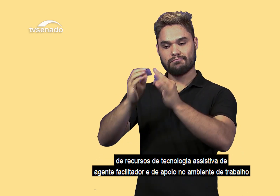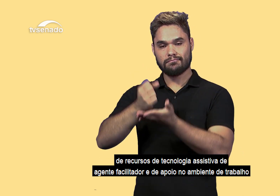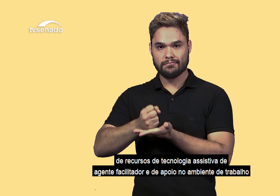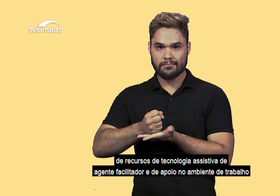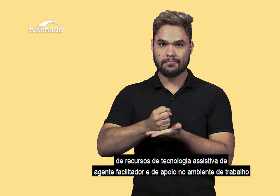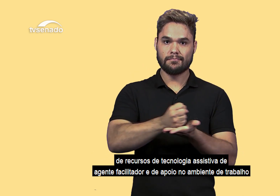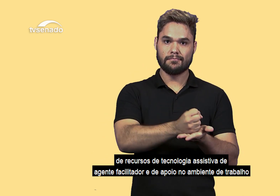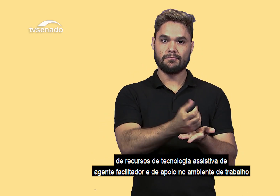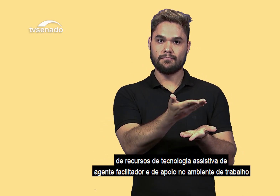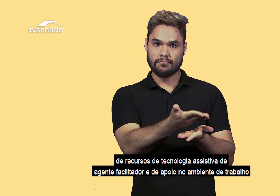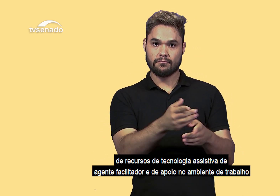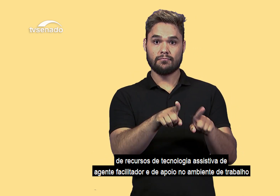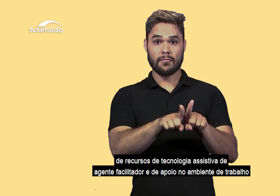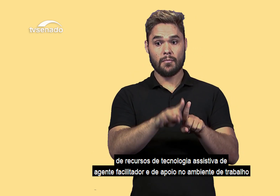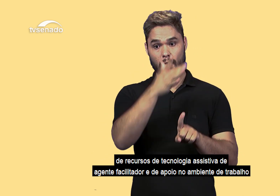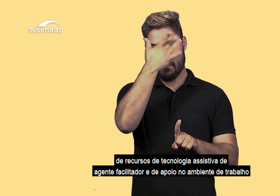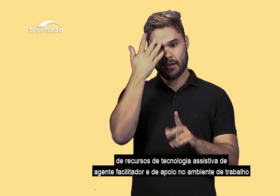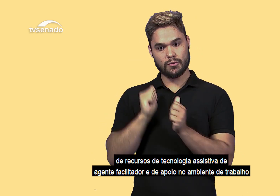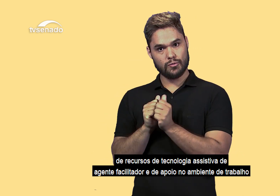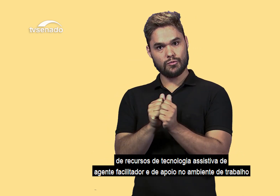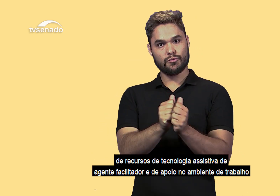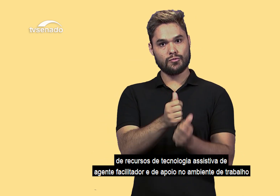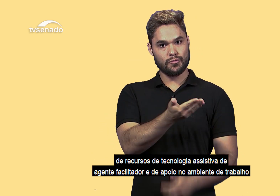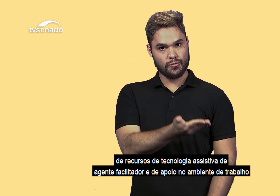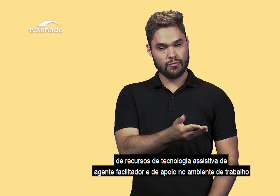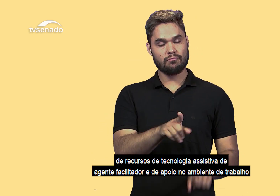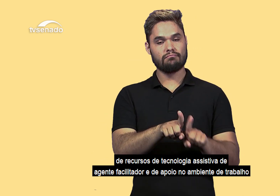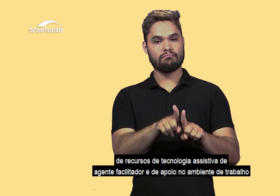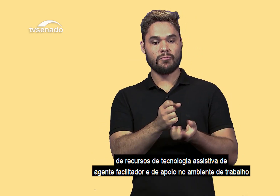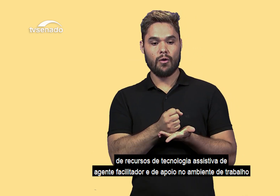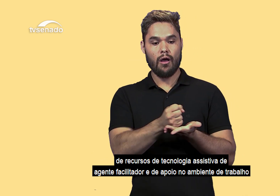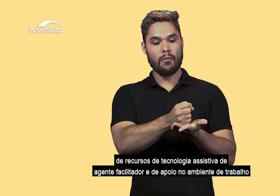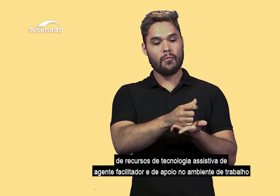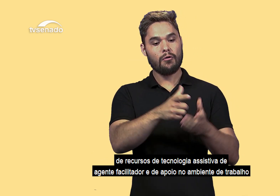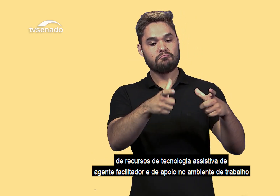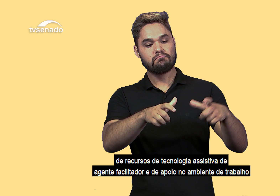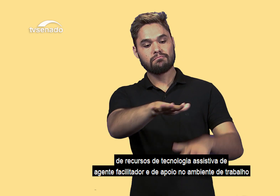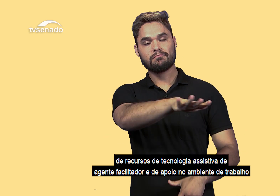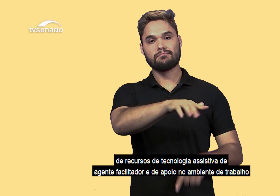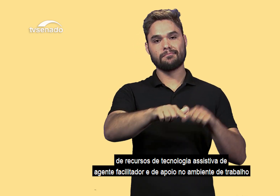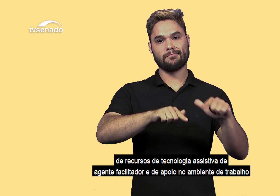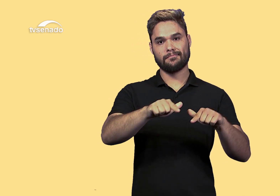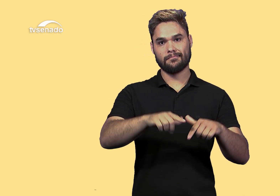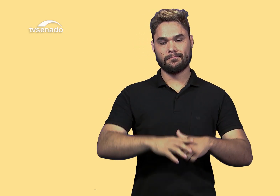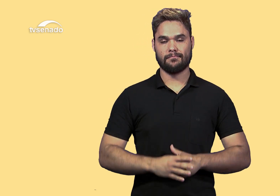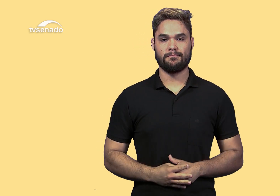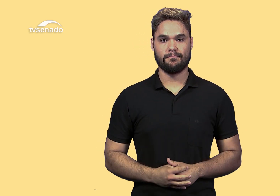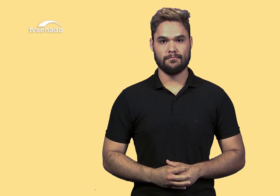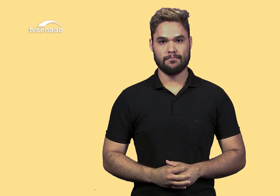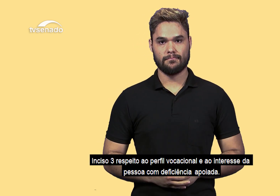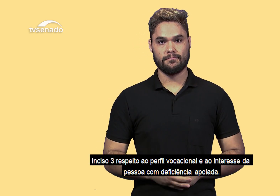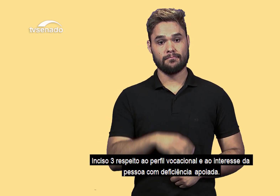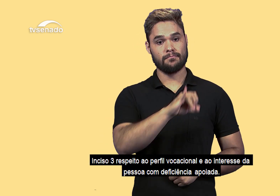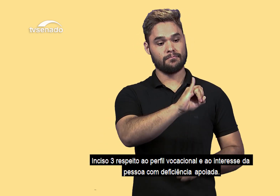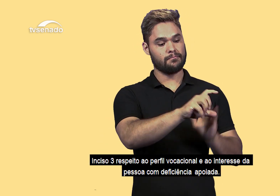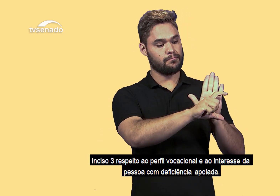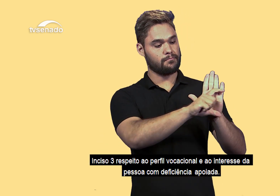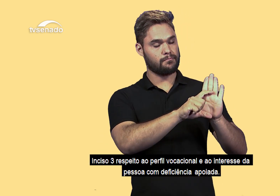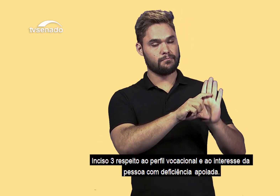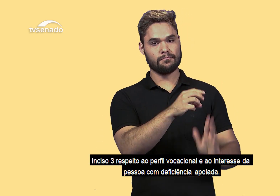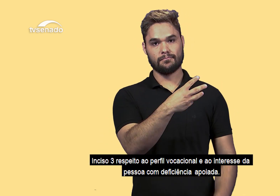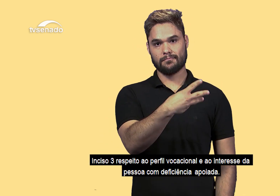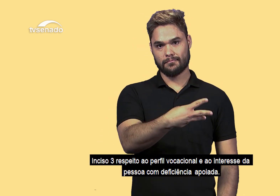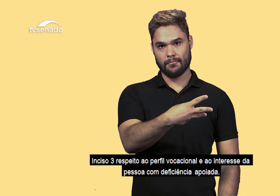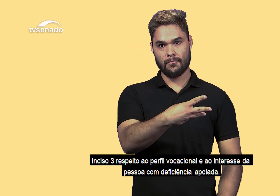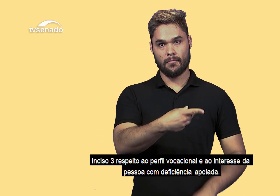assistiva de agente facilitador e de apoio no ambiente de trabalho Inciso